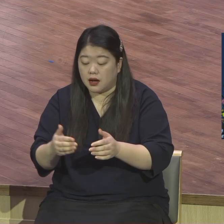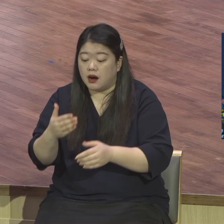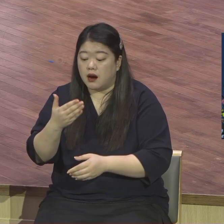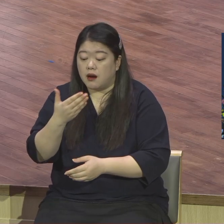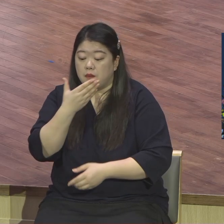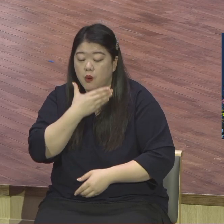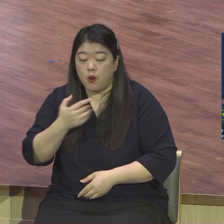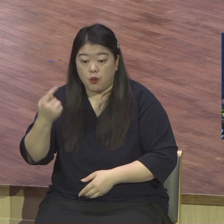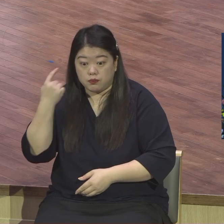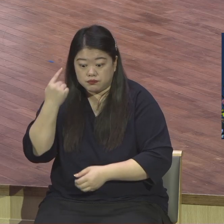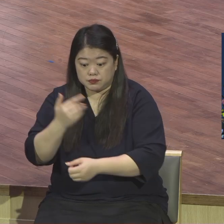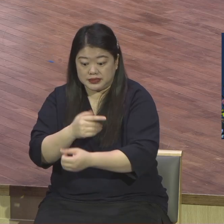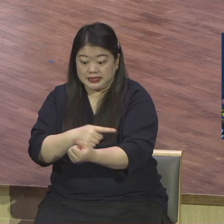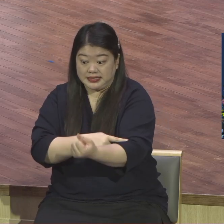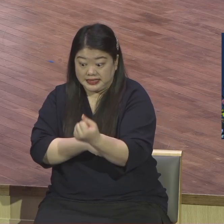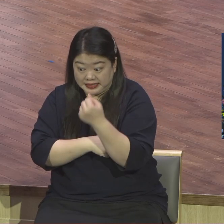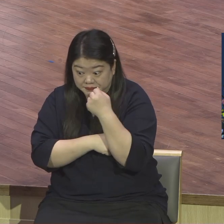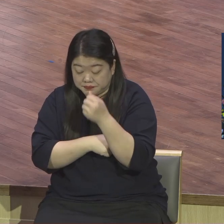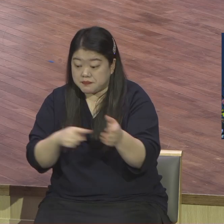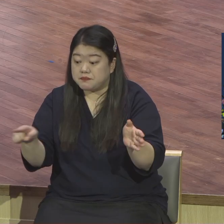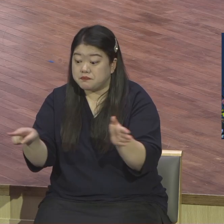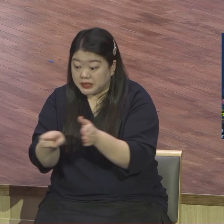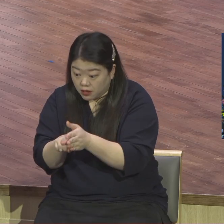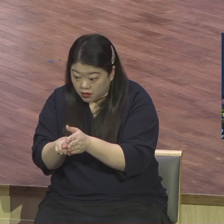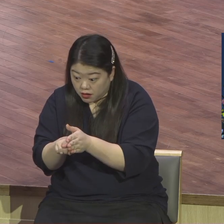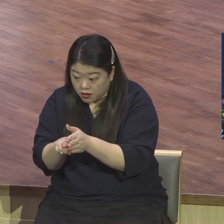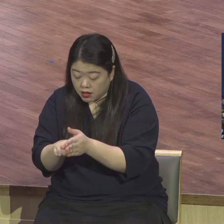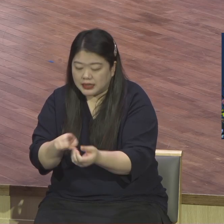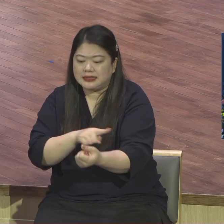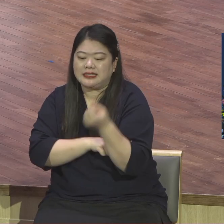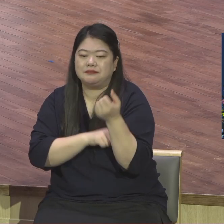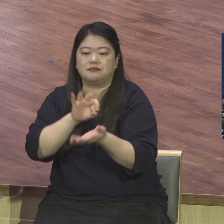그 능력은 그 사람의 믿음 따라서